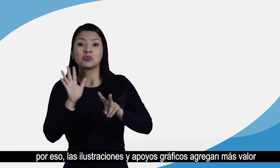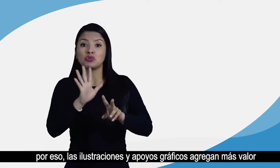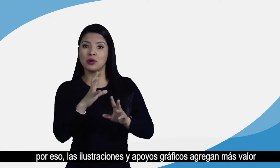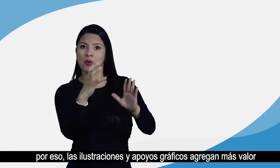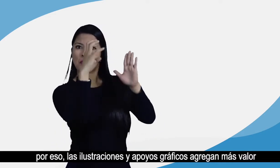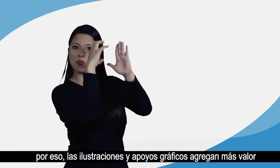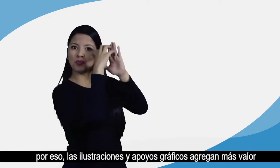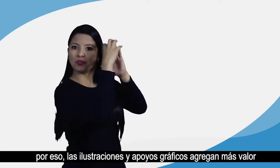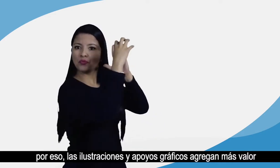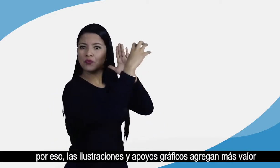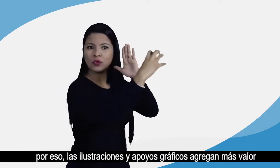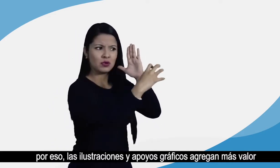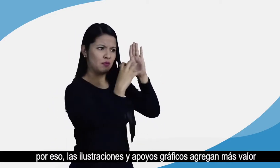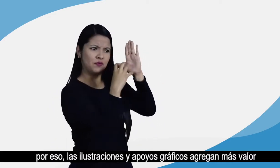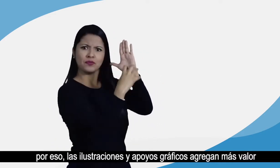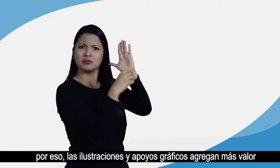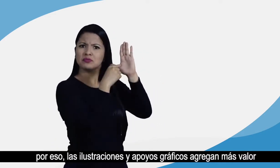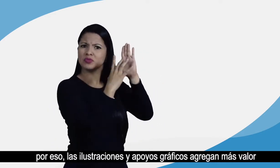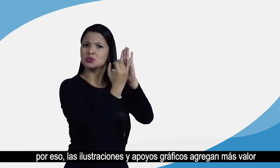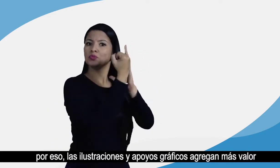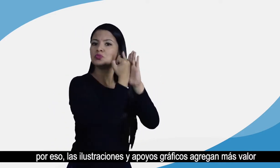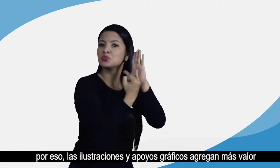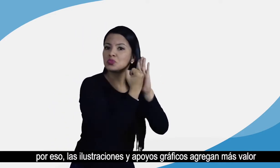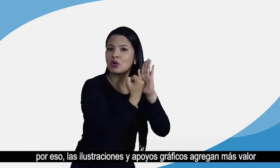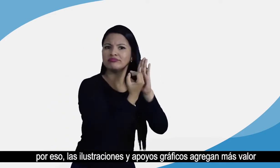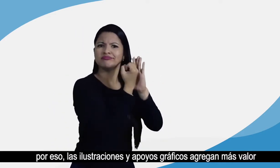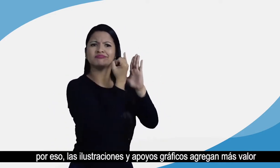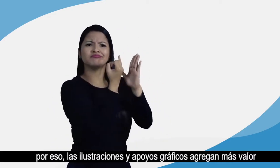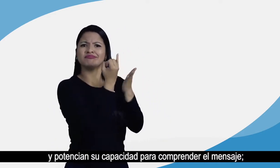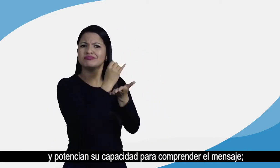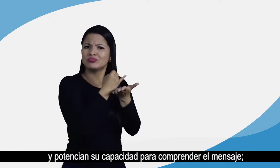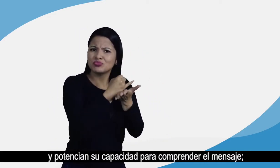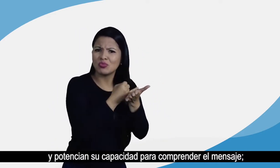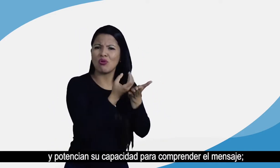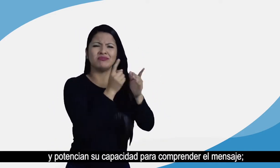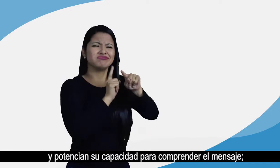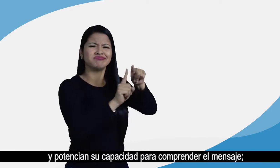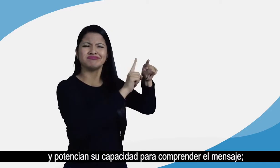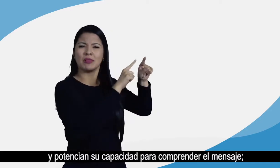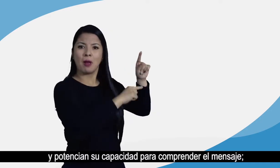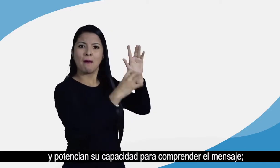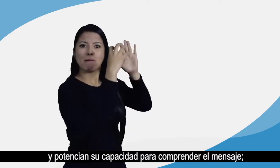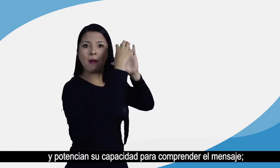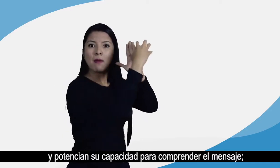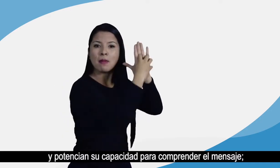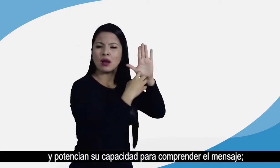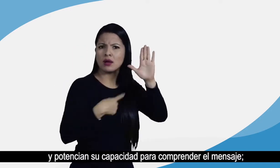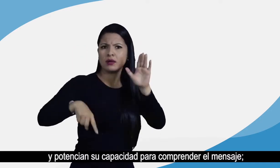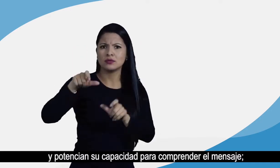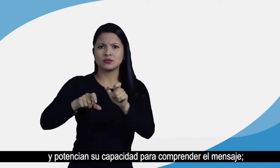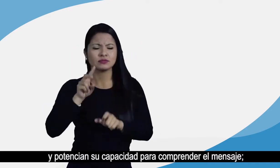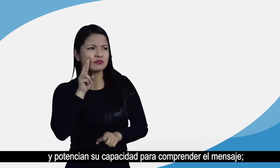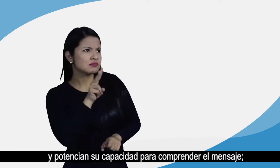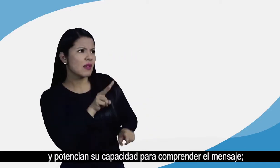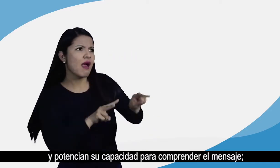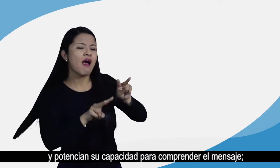ilustraciones y apoyos gráficos agregan más valor y potencia en su capacidad para comprender el mensaje,